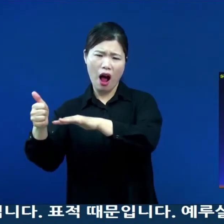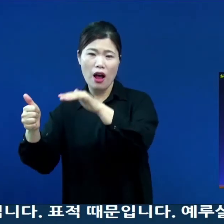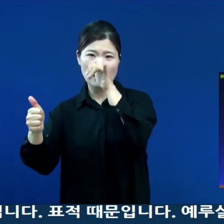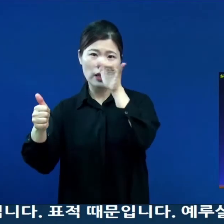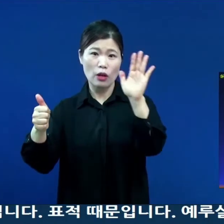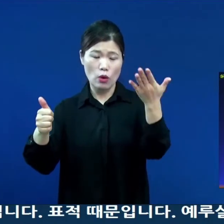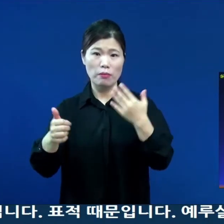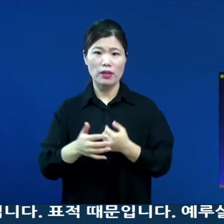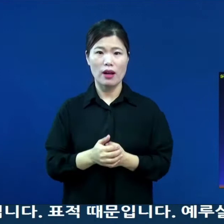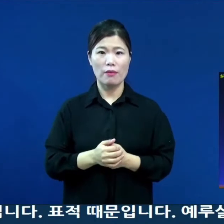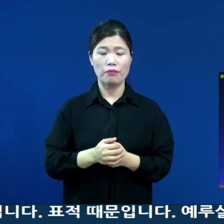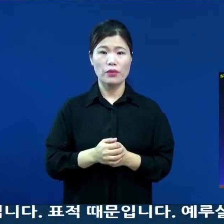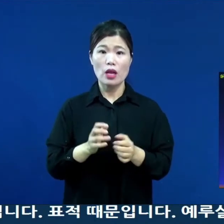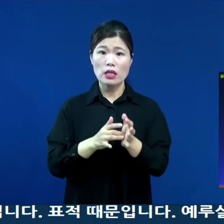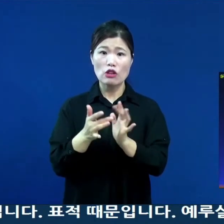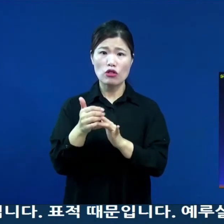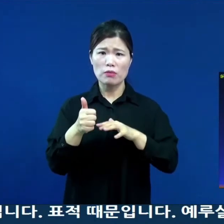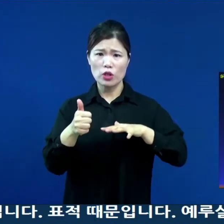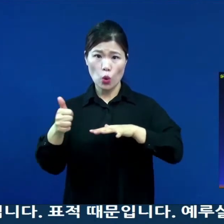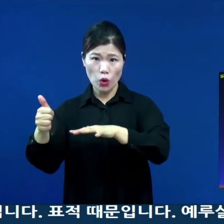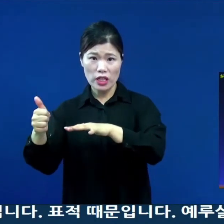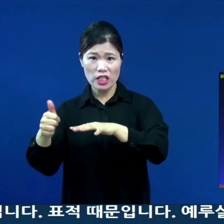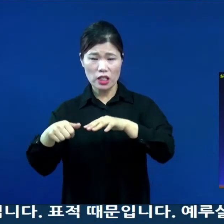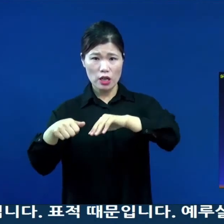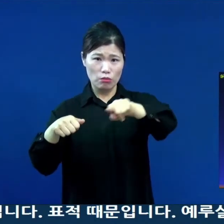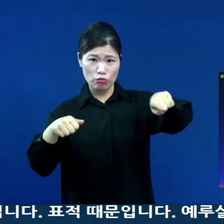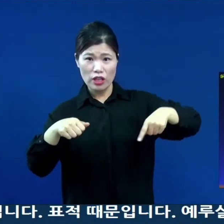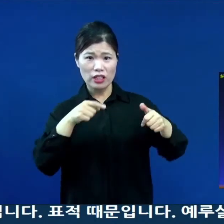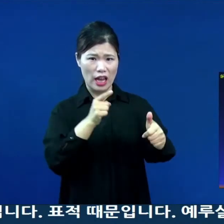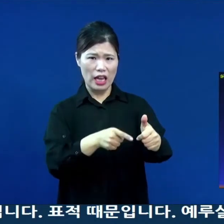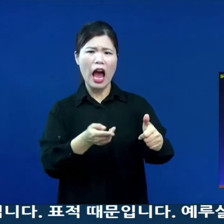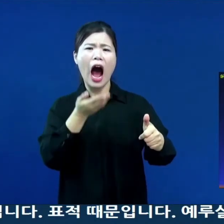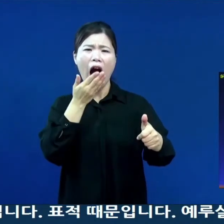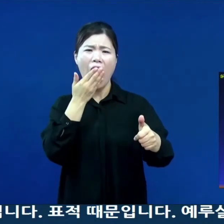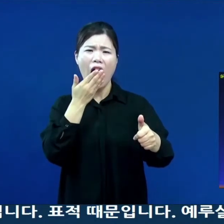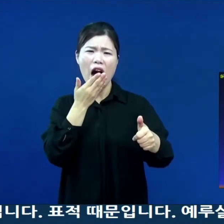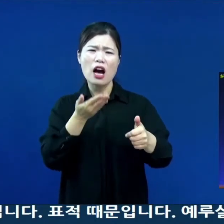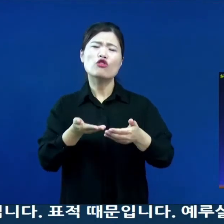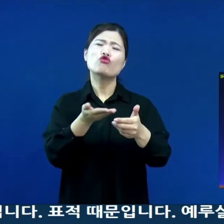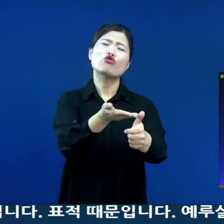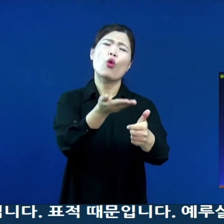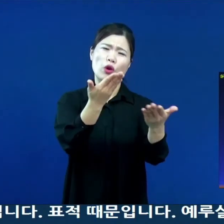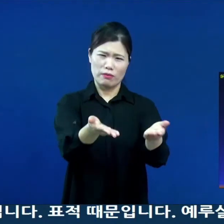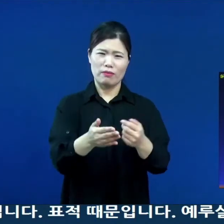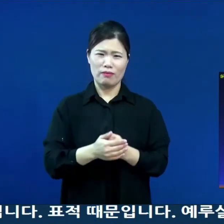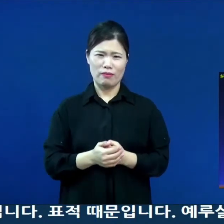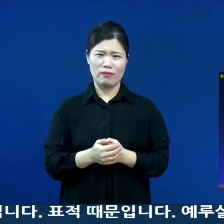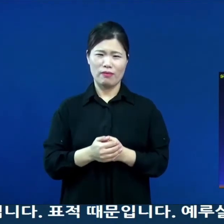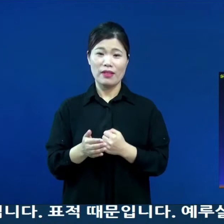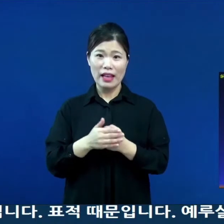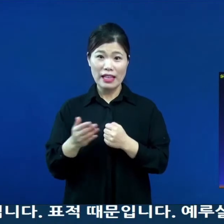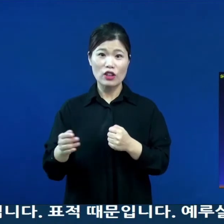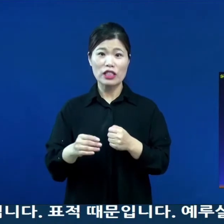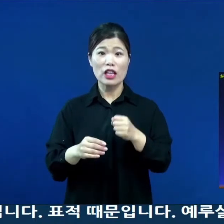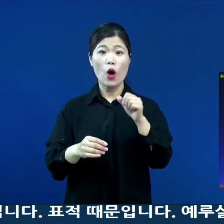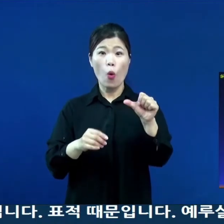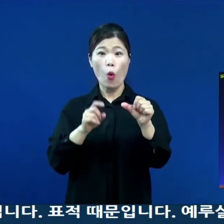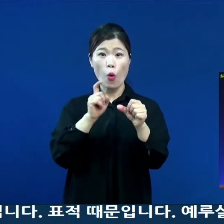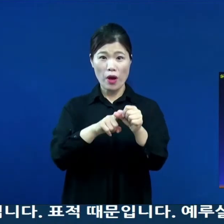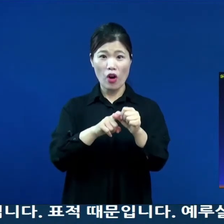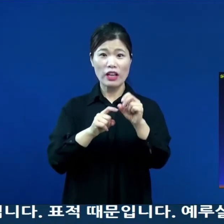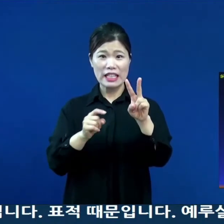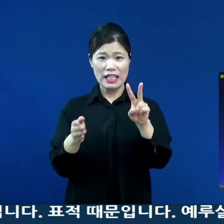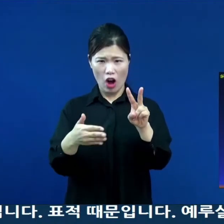예수님을 쫓는 그 무리들에게 식사 한 끼 대접하고 싶었습니다. 이게 오병이어의 시작이죠. 그 무리들에게